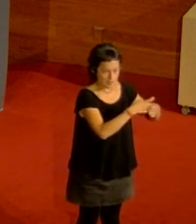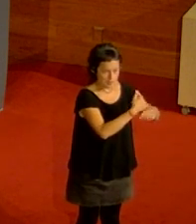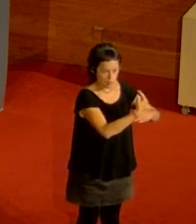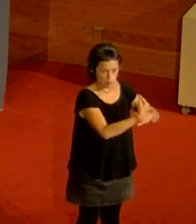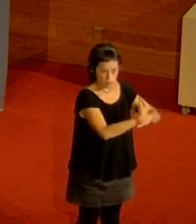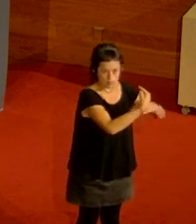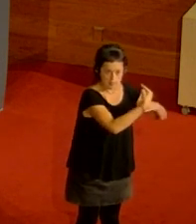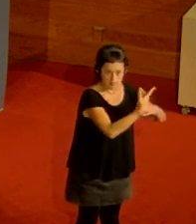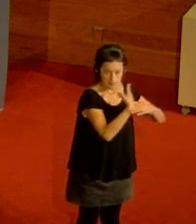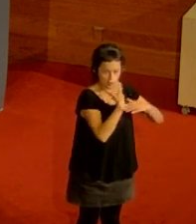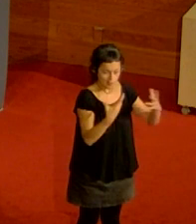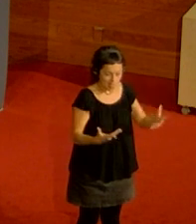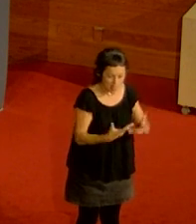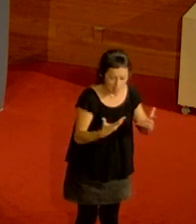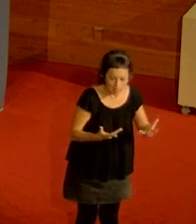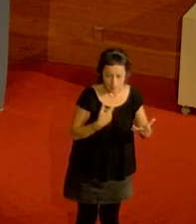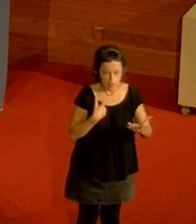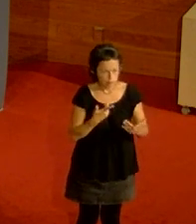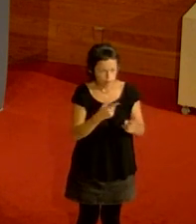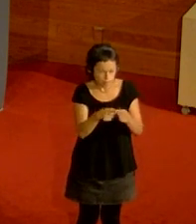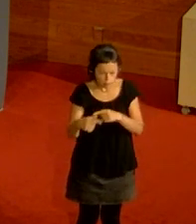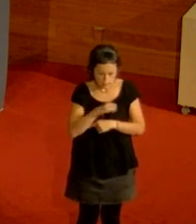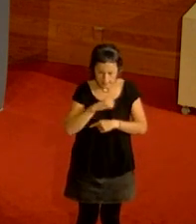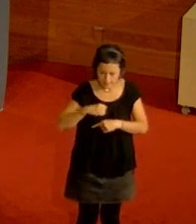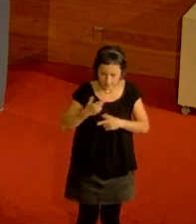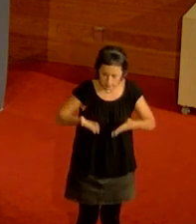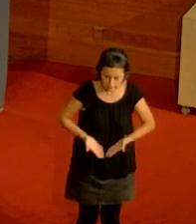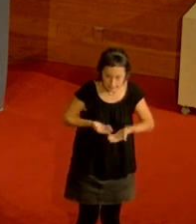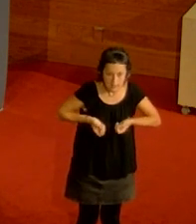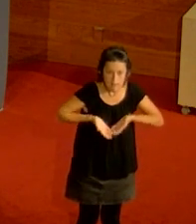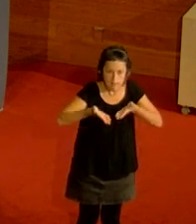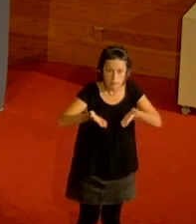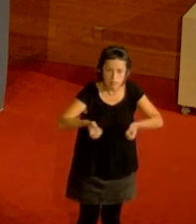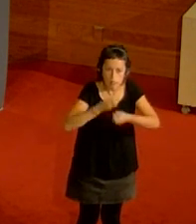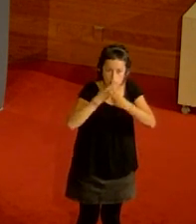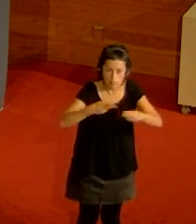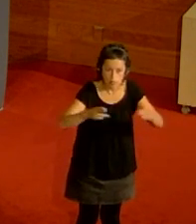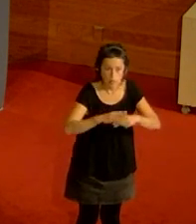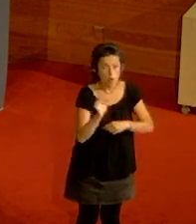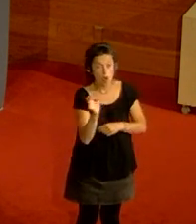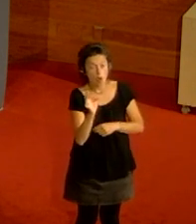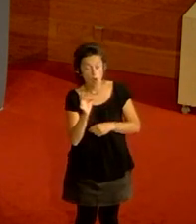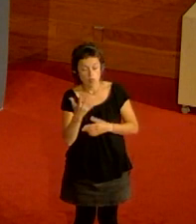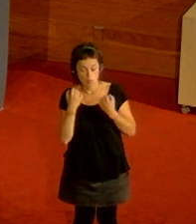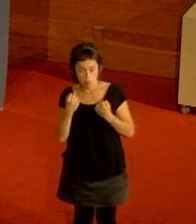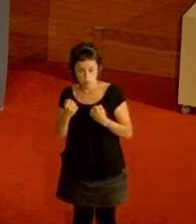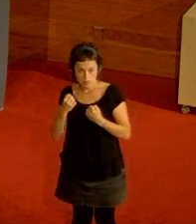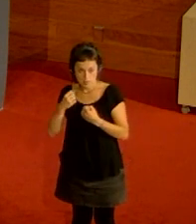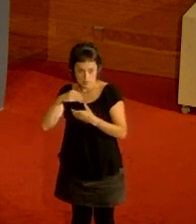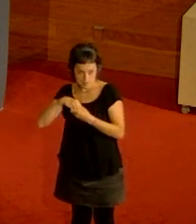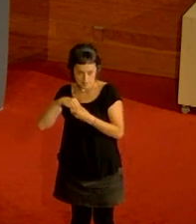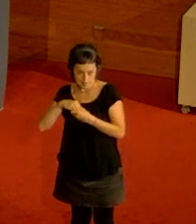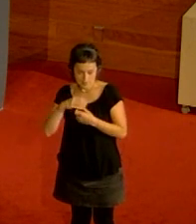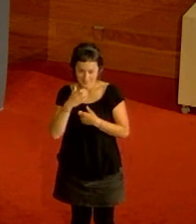íntimo para hacerlo público y cuando eh esas fuerzas son interiores porque ojo cuando vienen de